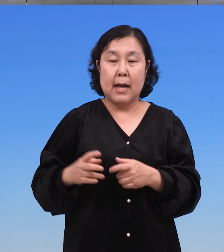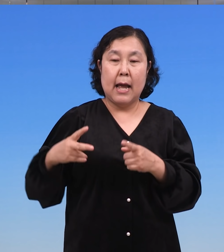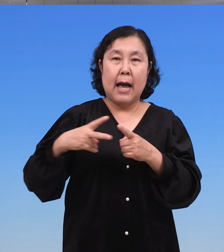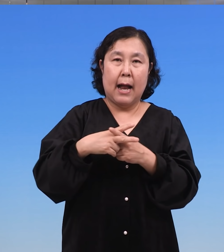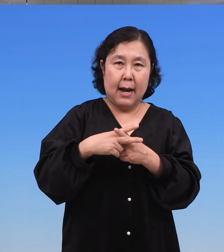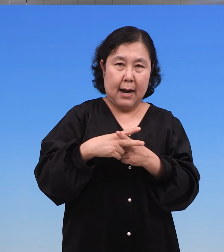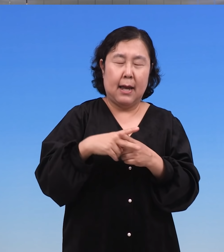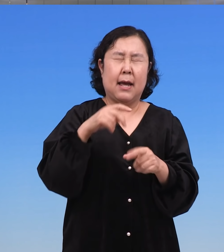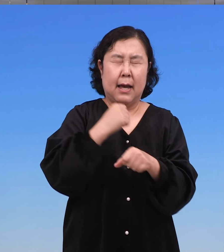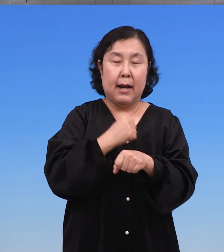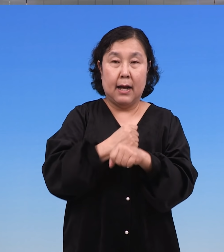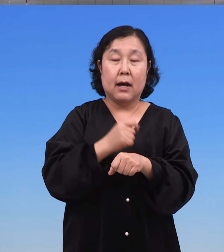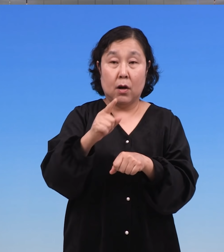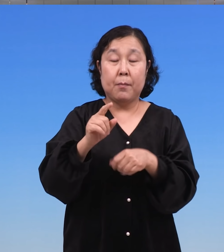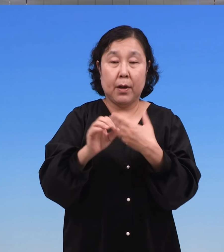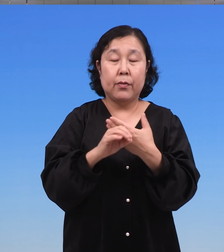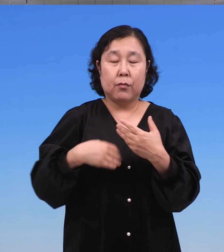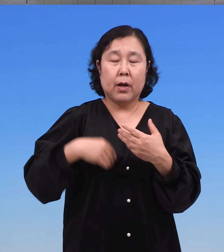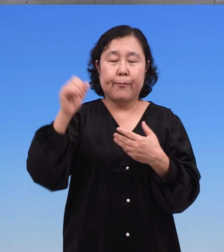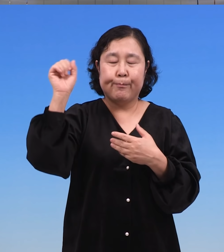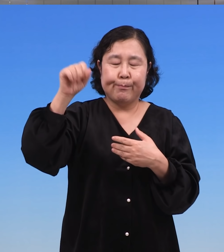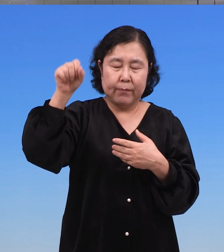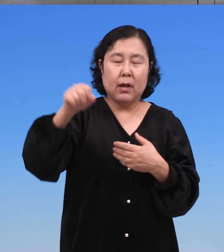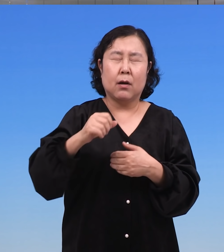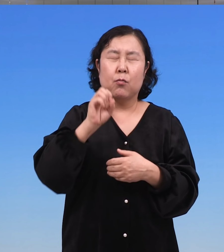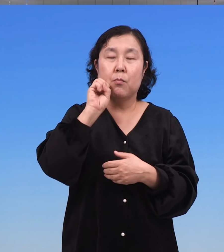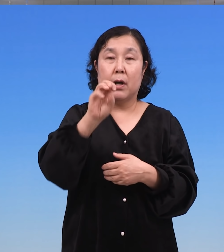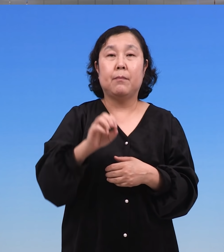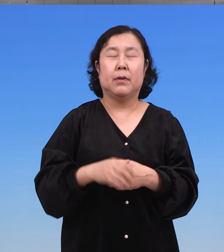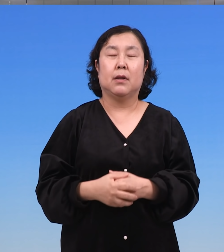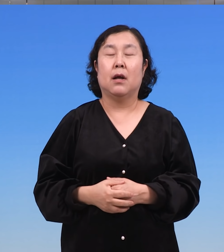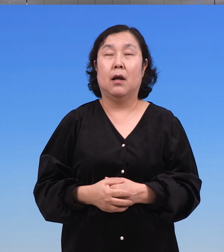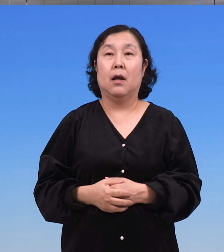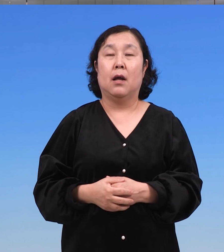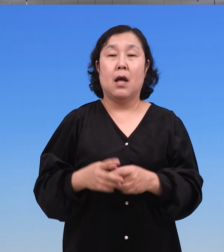제안하는가 하니까 할례를 받으면 그렇게 하겠다.